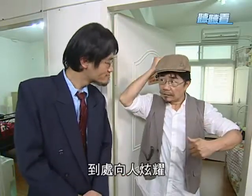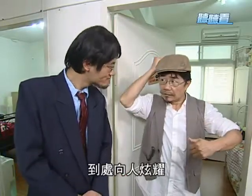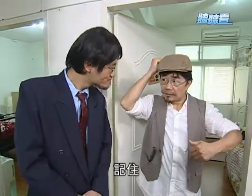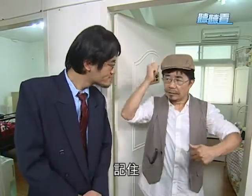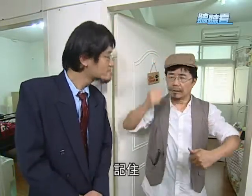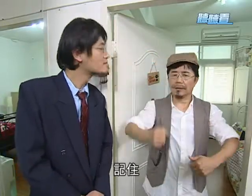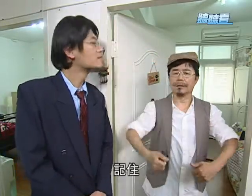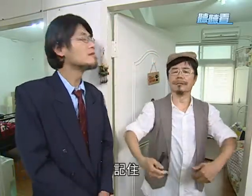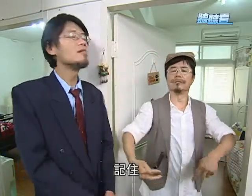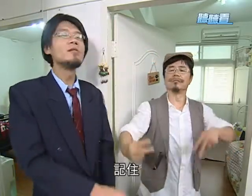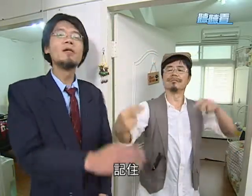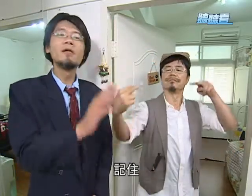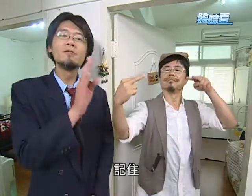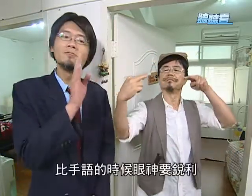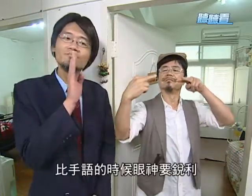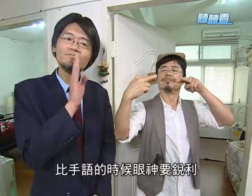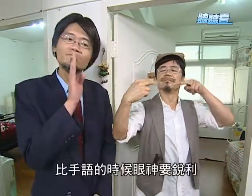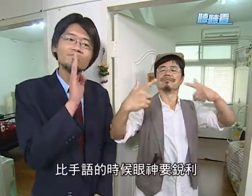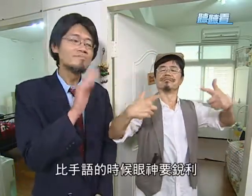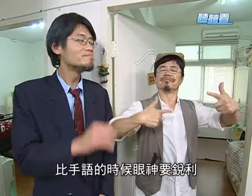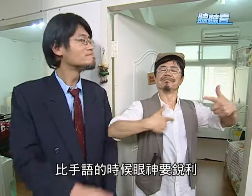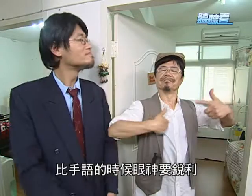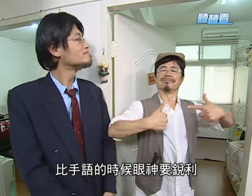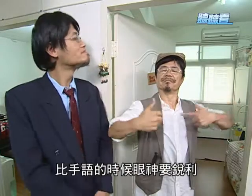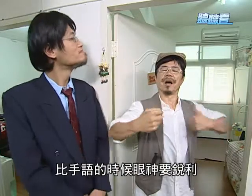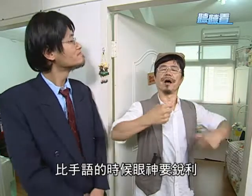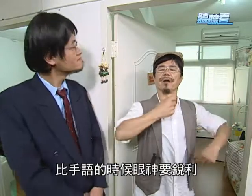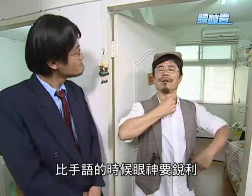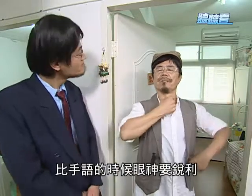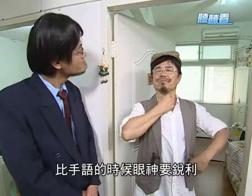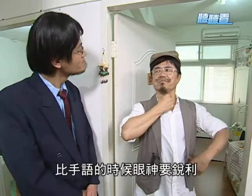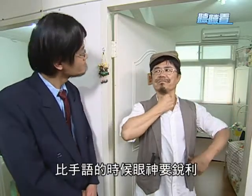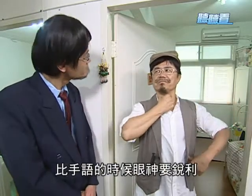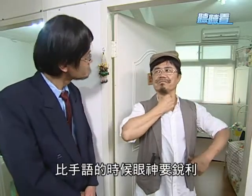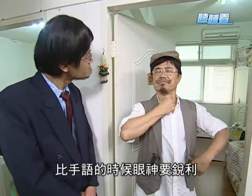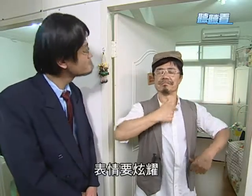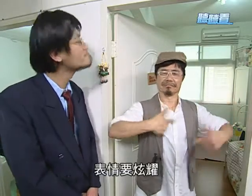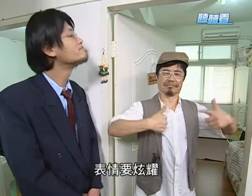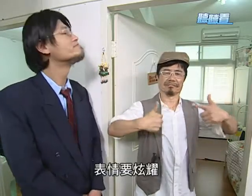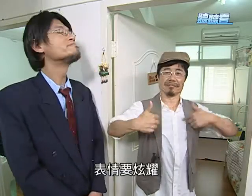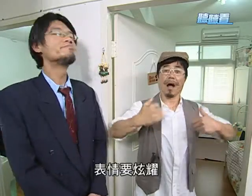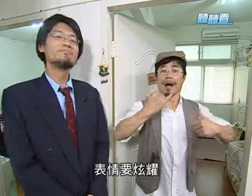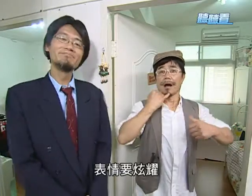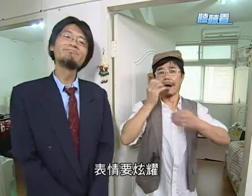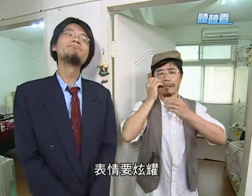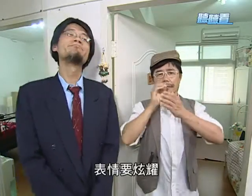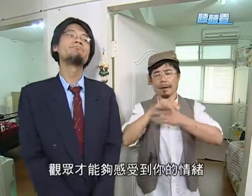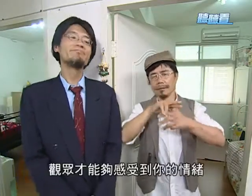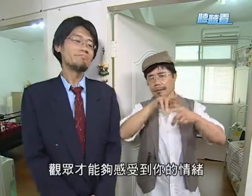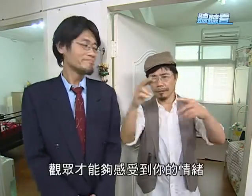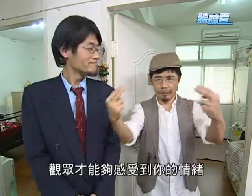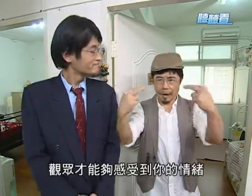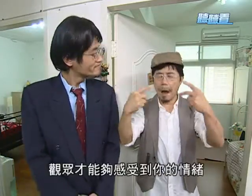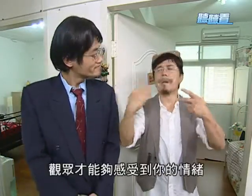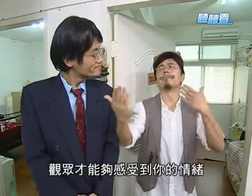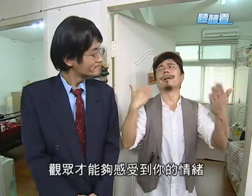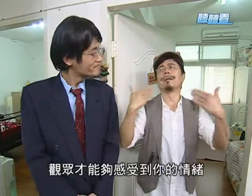住，比手语的时候啊，眼神要锐利，表情要炫耀，观众才能够感受到你的情